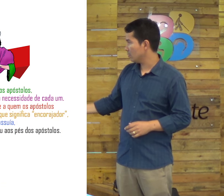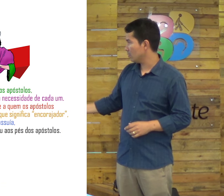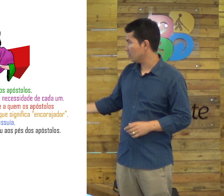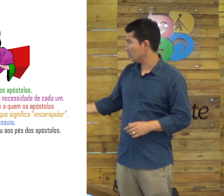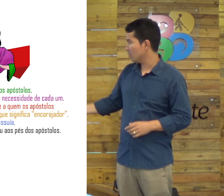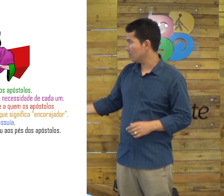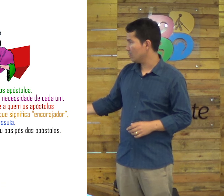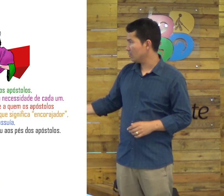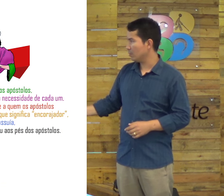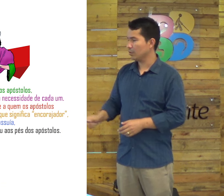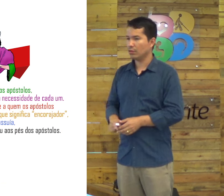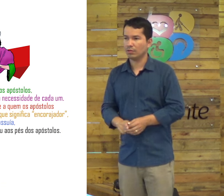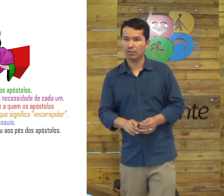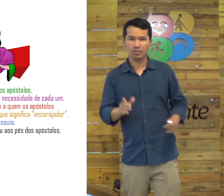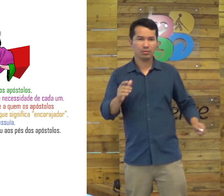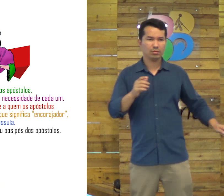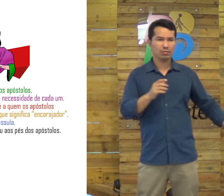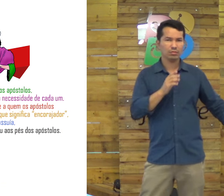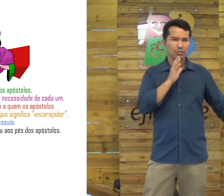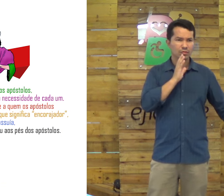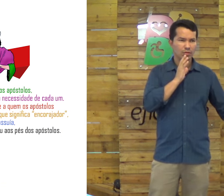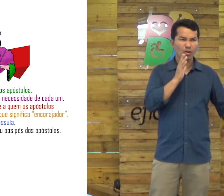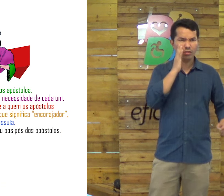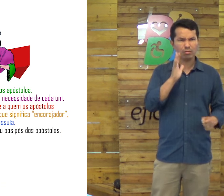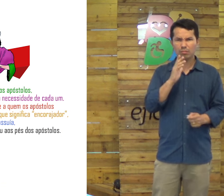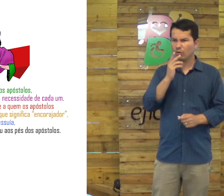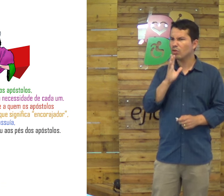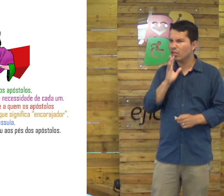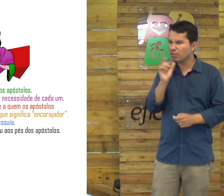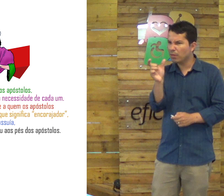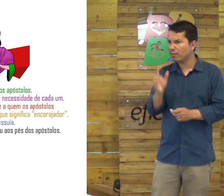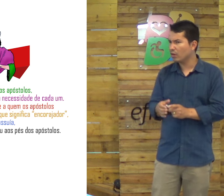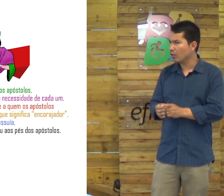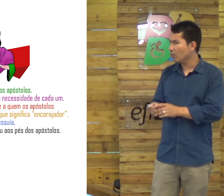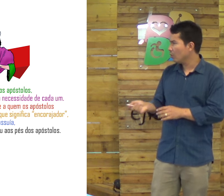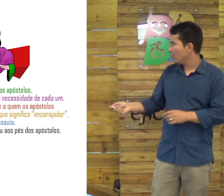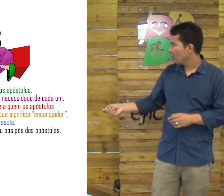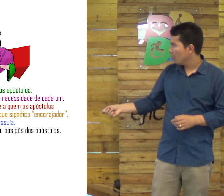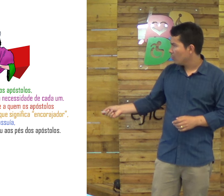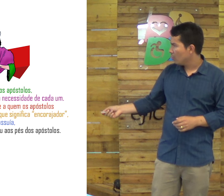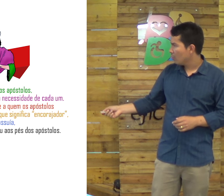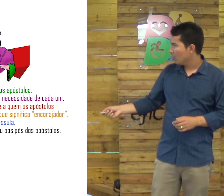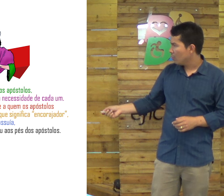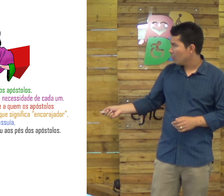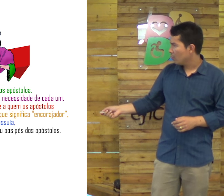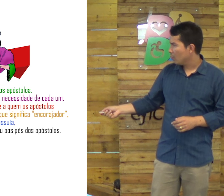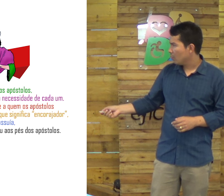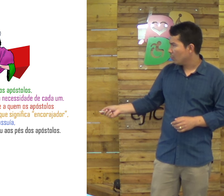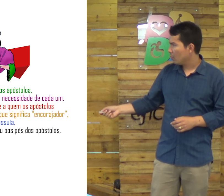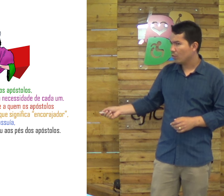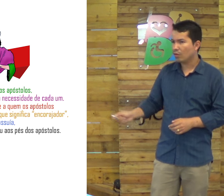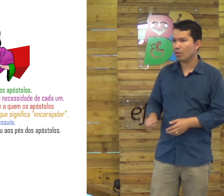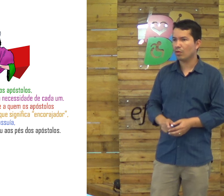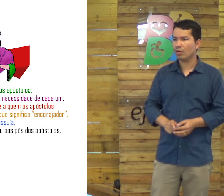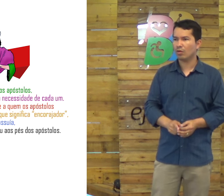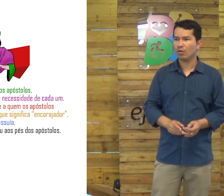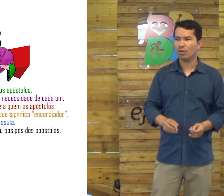essa frase ali, e o colocavam aos pés dos apóstolos. Vocês conhecem essa palavra? Colocavam?